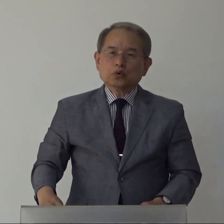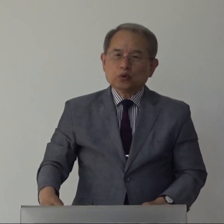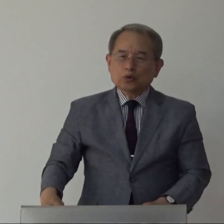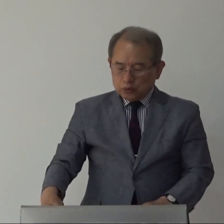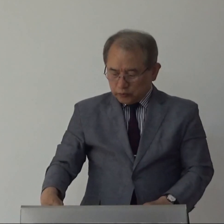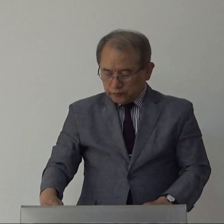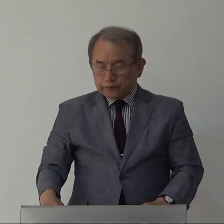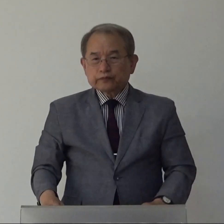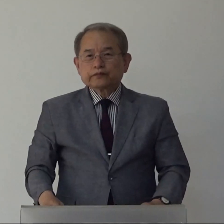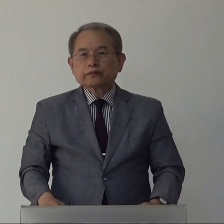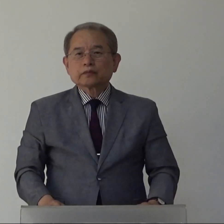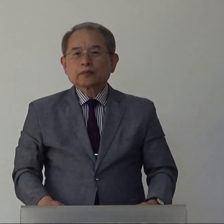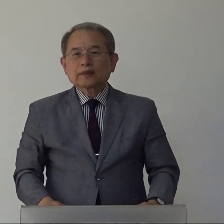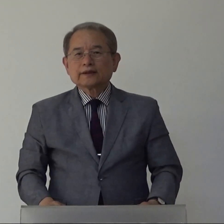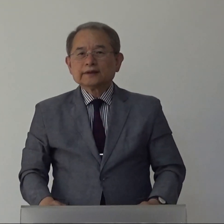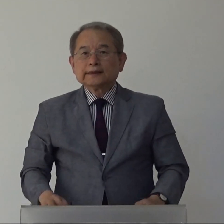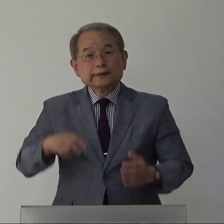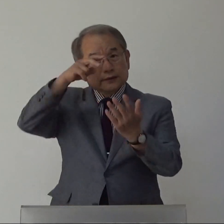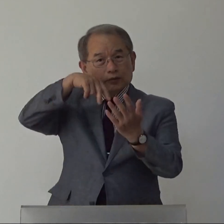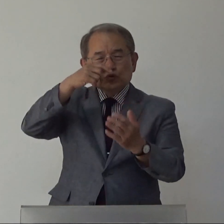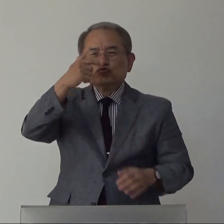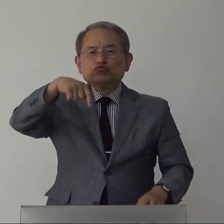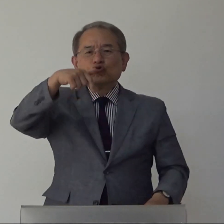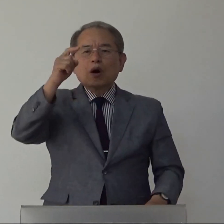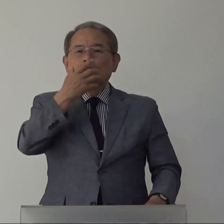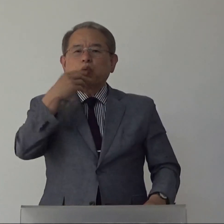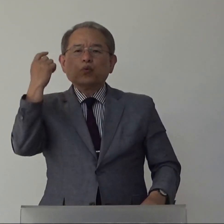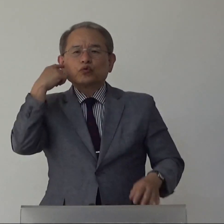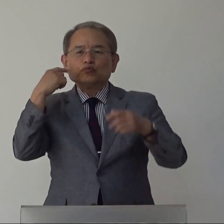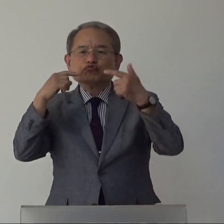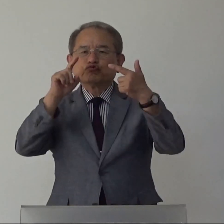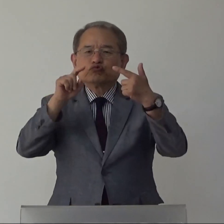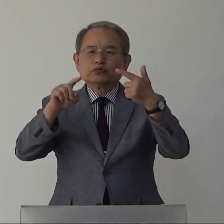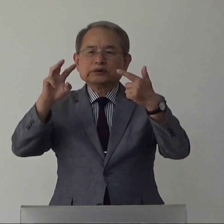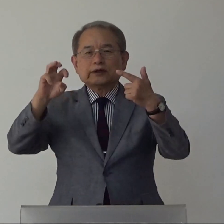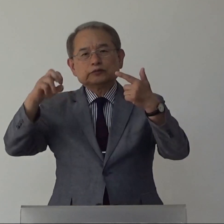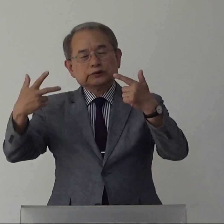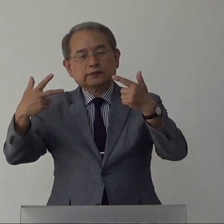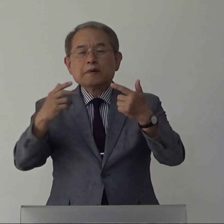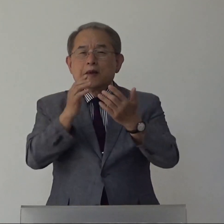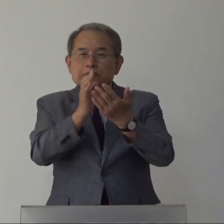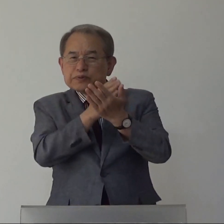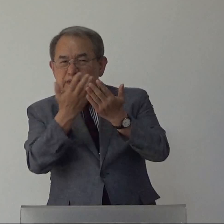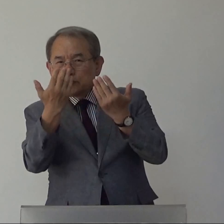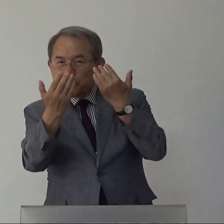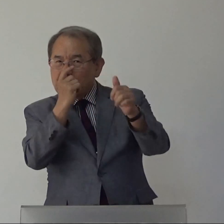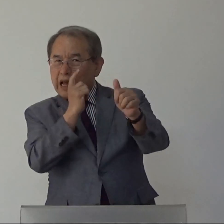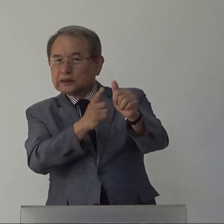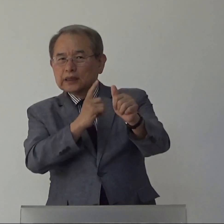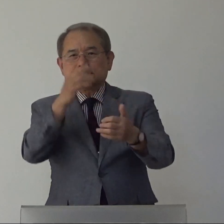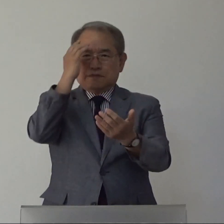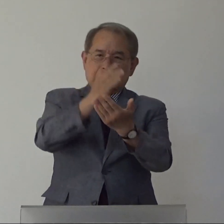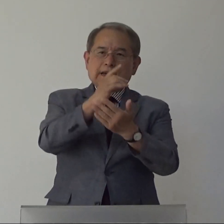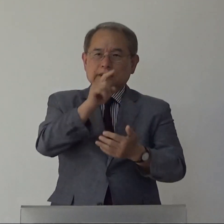성경 말씀에는 다른 사람을 비판한 자는 또한 비판받게 될 거다라고 말씀이 기록되어 있는데요. 오늘 누가복음